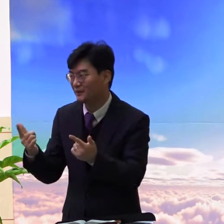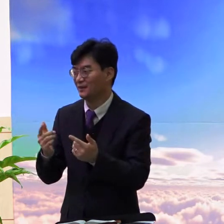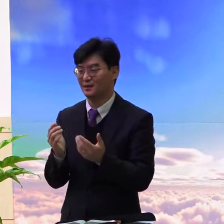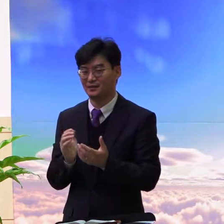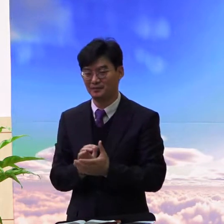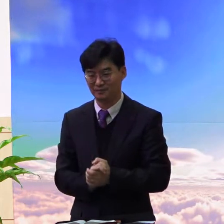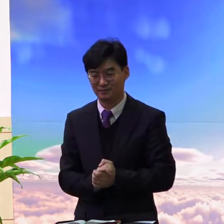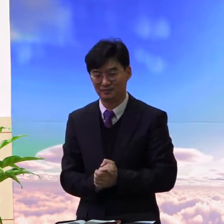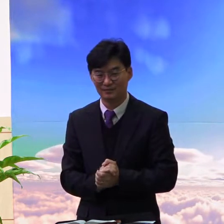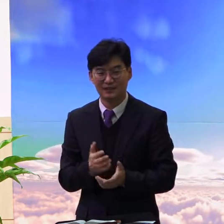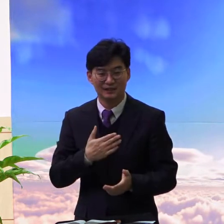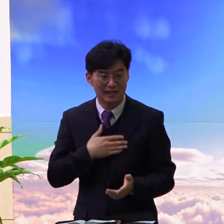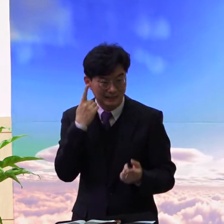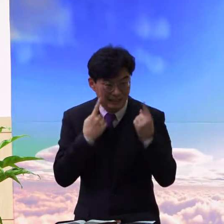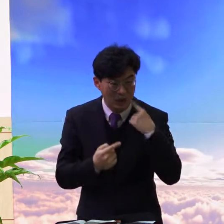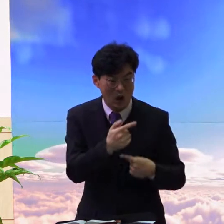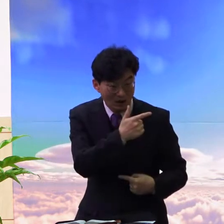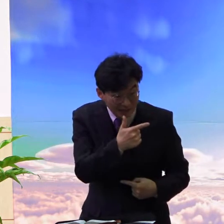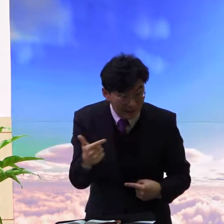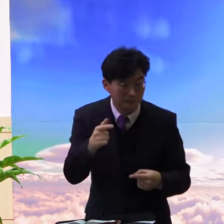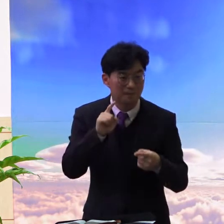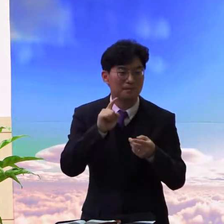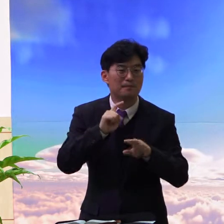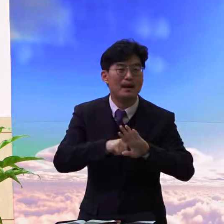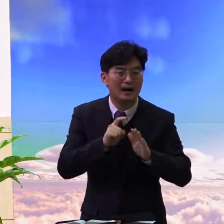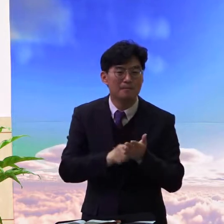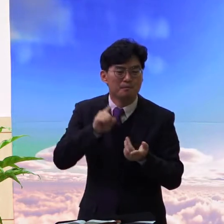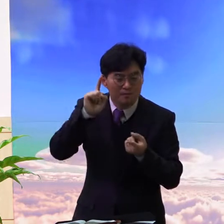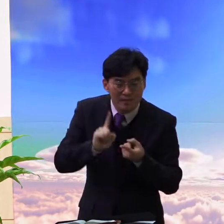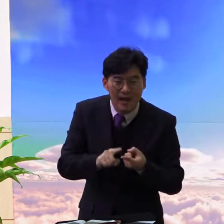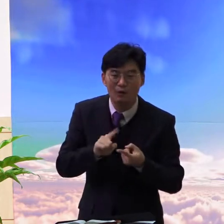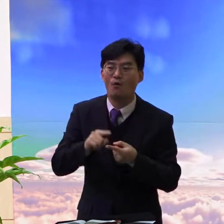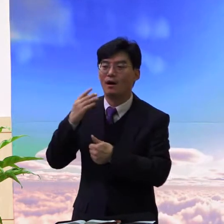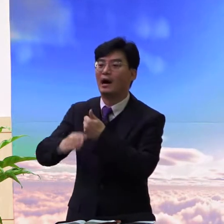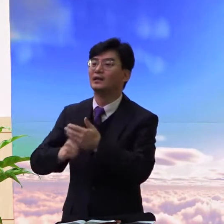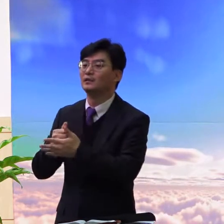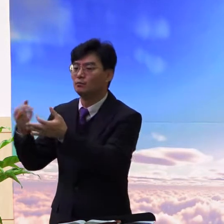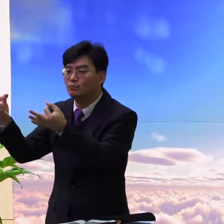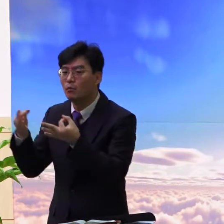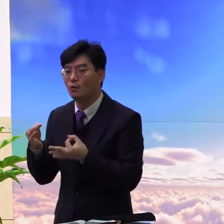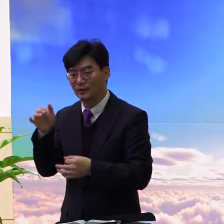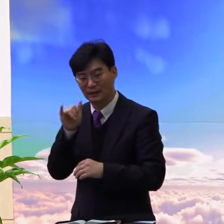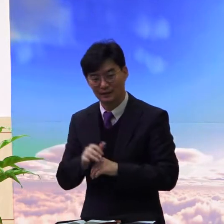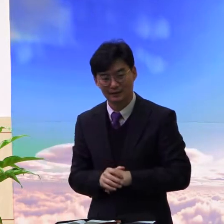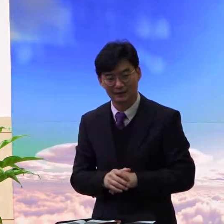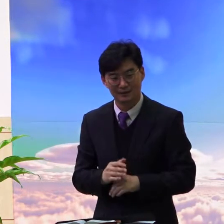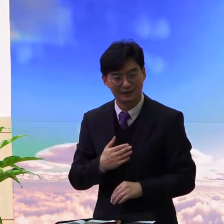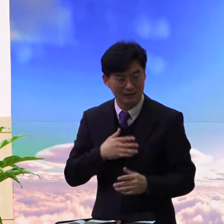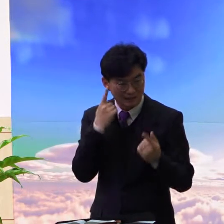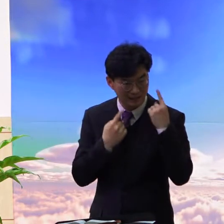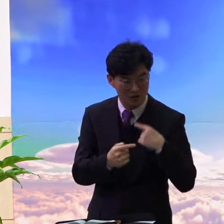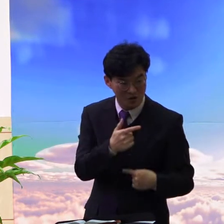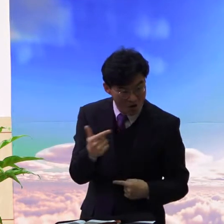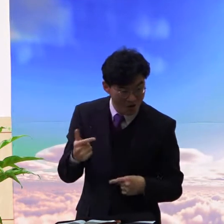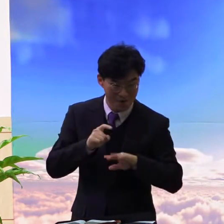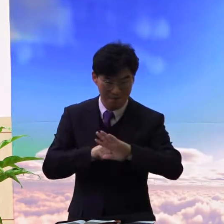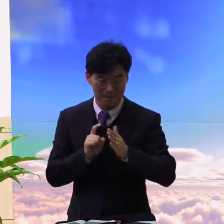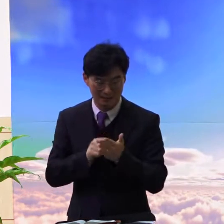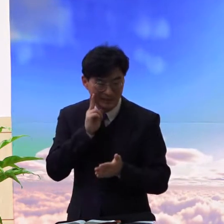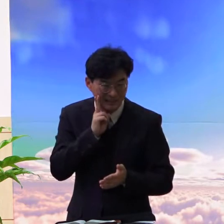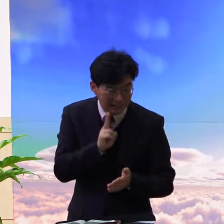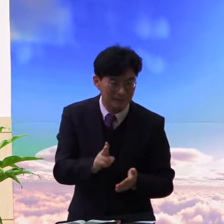아멘. 하나님께서 원하시는 제물, 하나님께서 원하시는 예배는 찢겨진 심령이라는 것입니다.